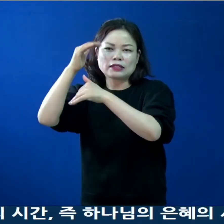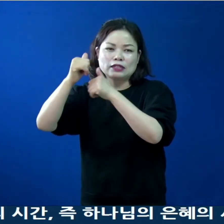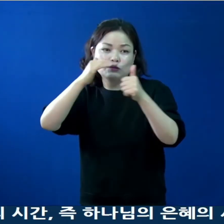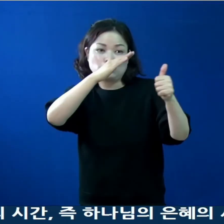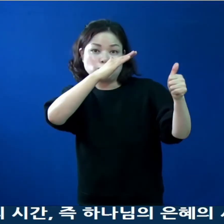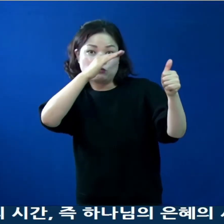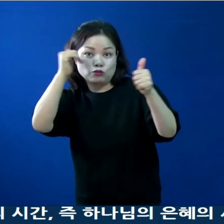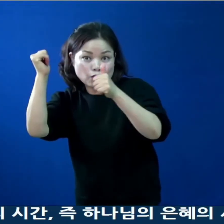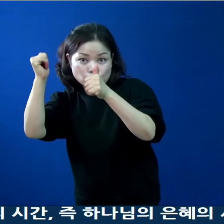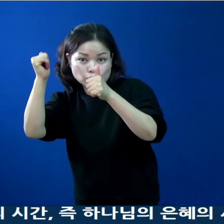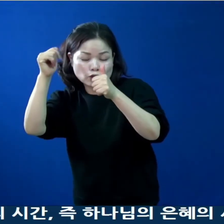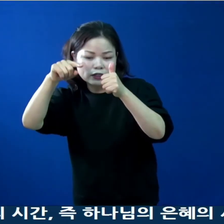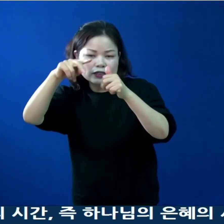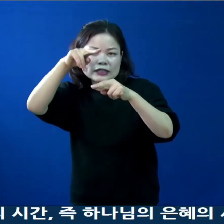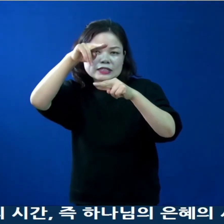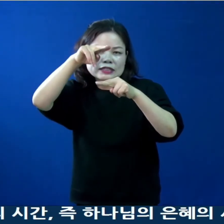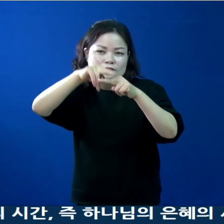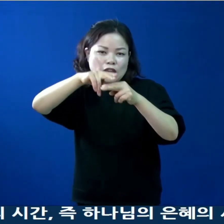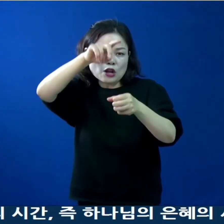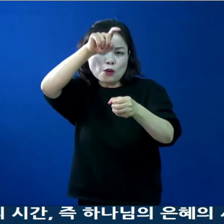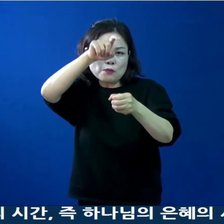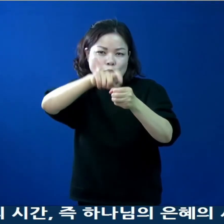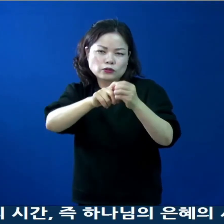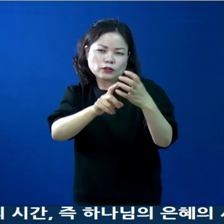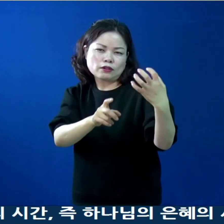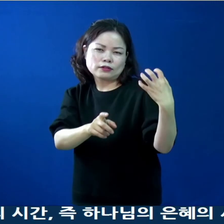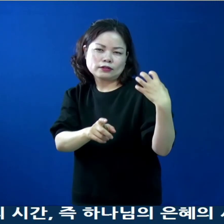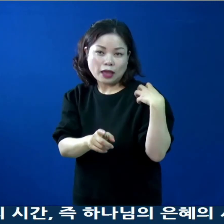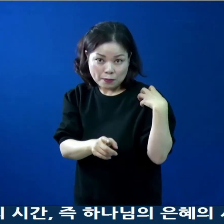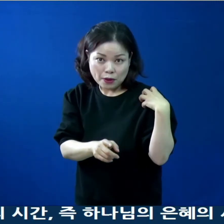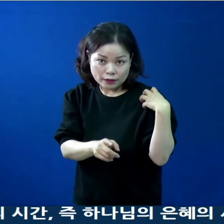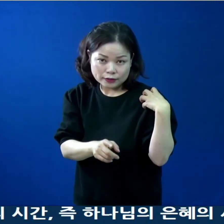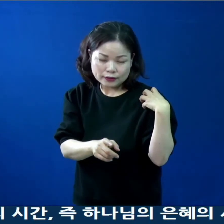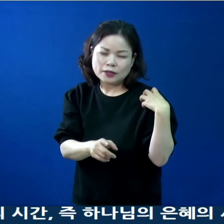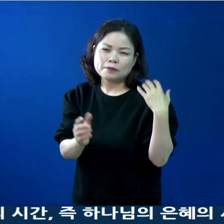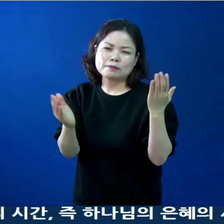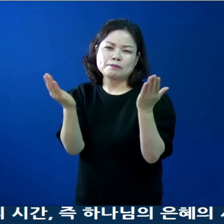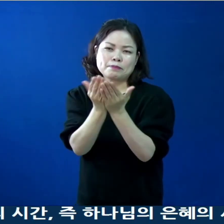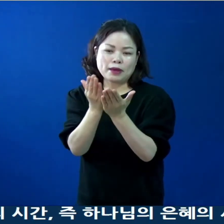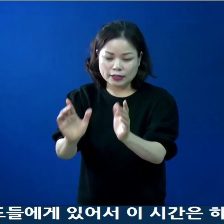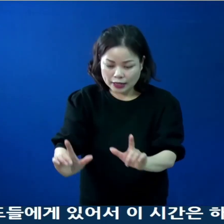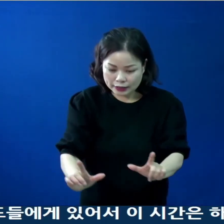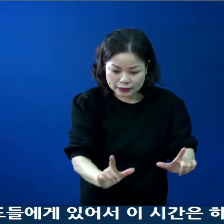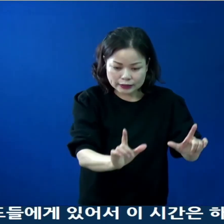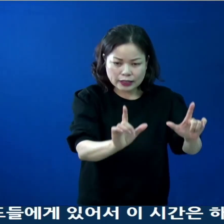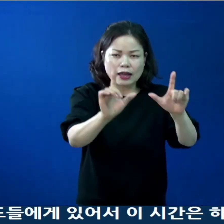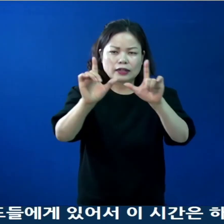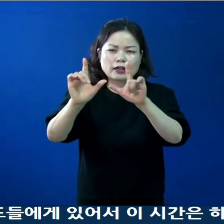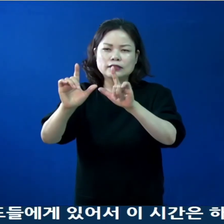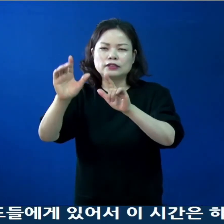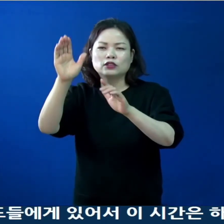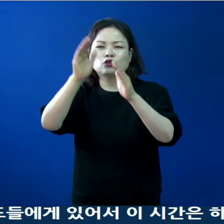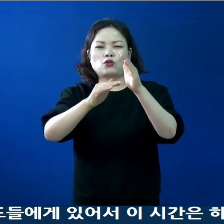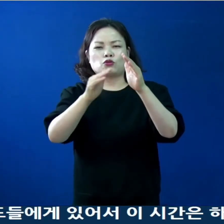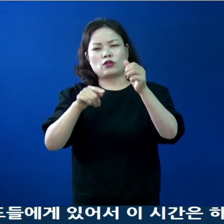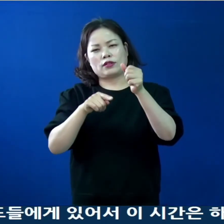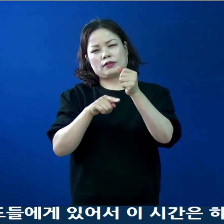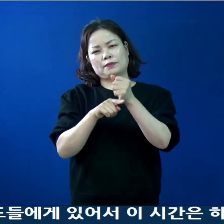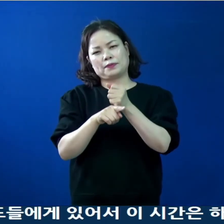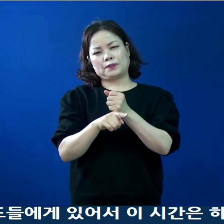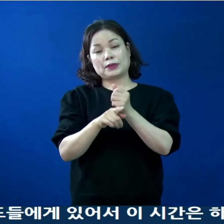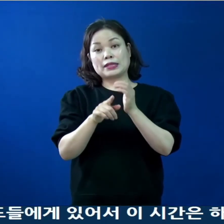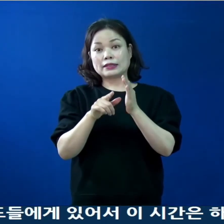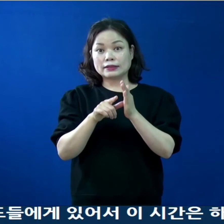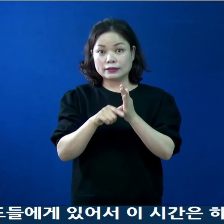부르셔서 하나님의 목적과 사명과 맞게 살아가는 시간이 성도에게 의미 있는 시간이 되는 것이고, 그